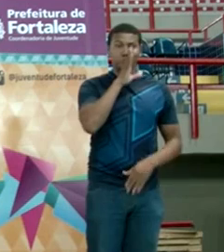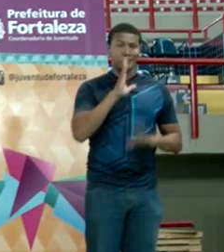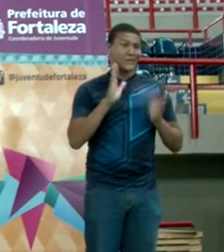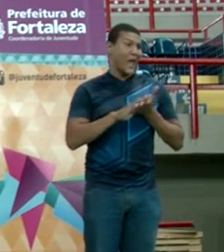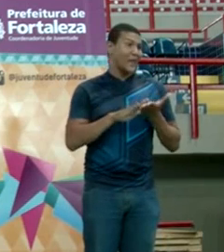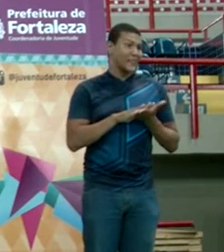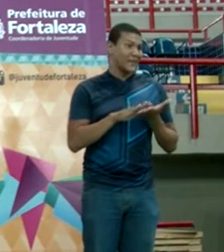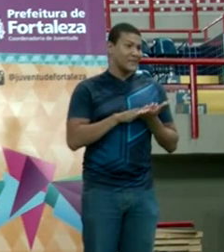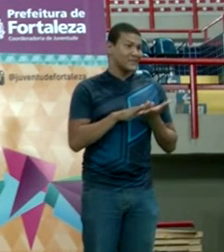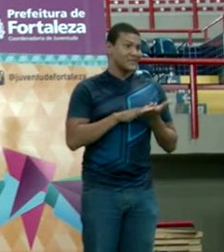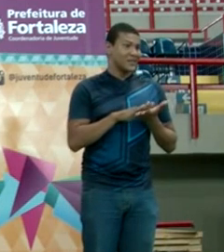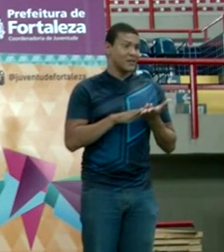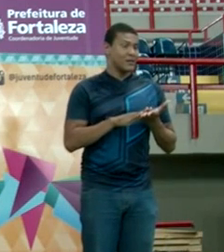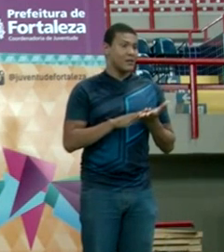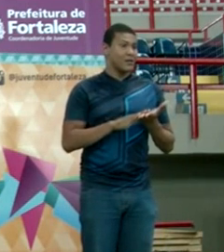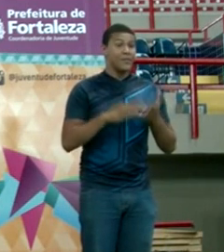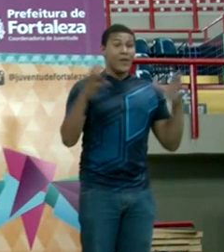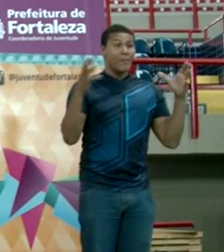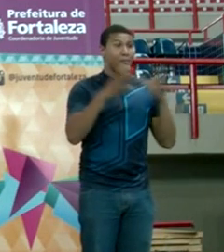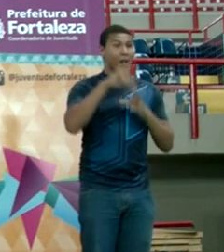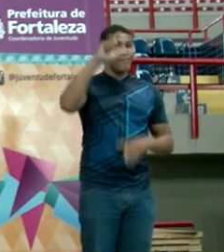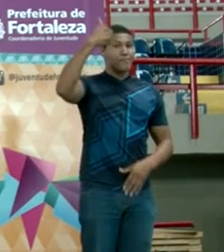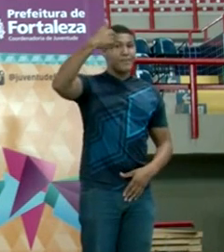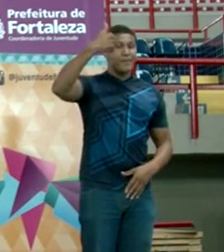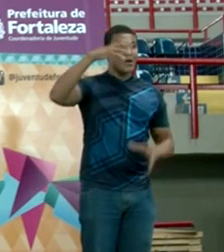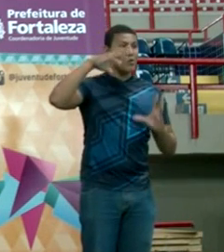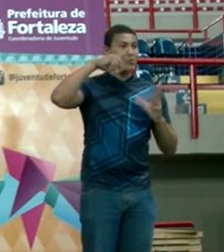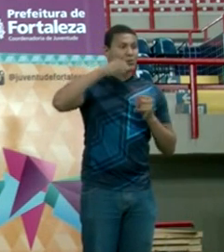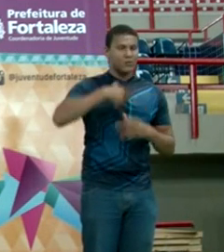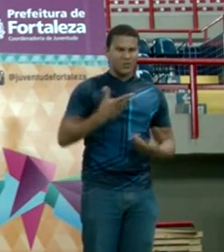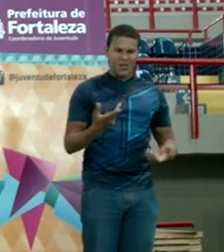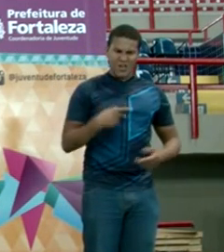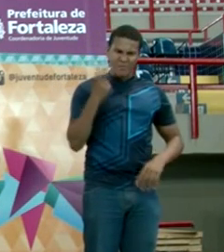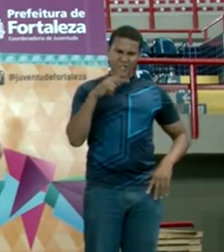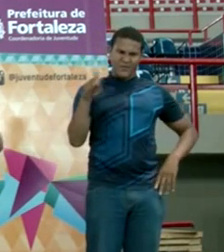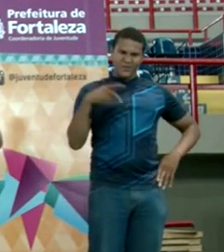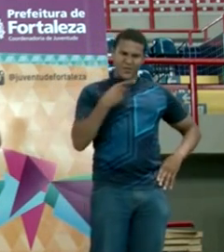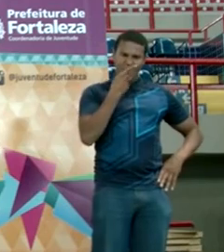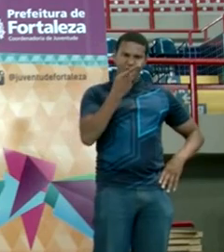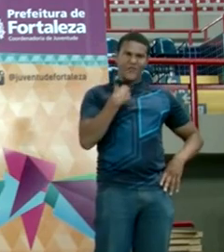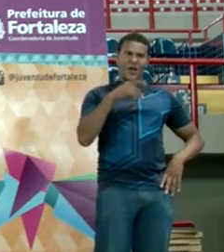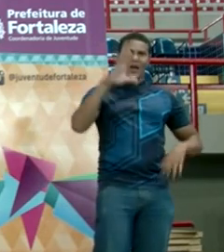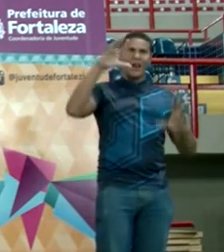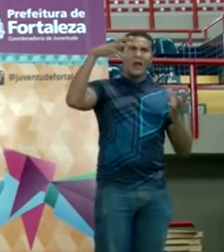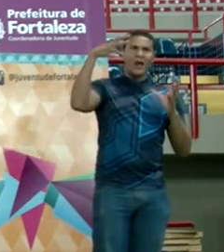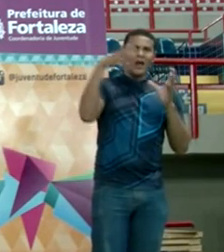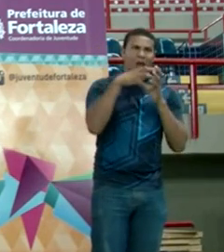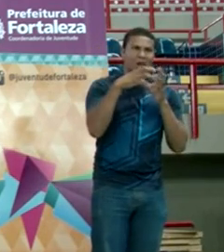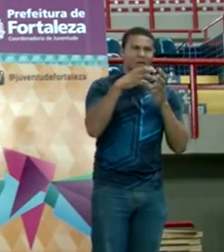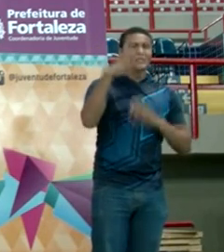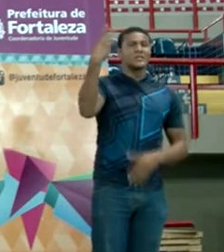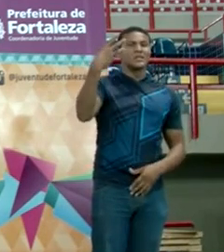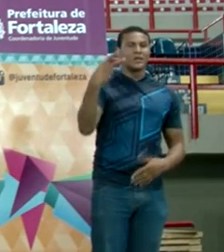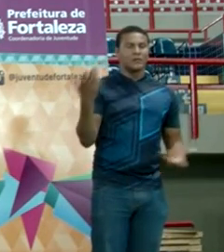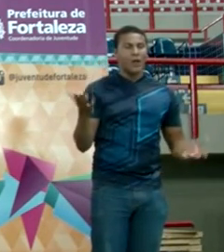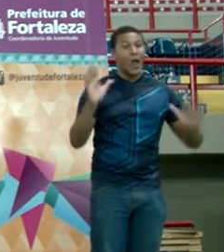país de primeiro mundo. Ah, professor, mas os professores dizem que a gente é do terceiro mundo. Isso é uma divisão da